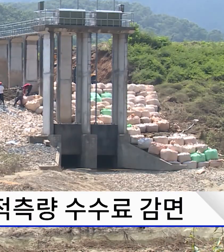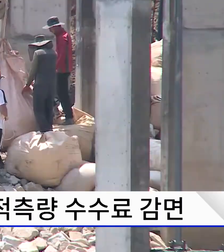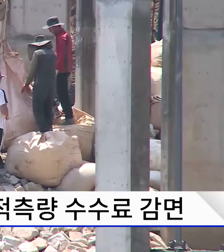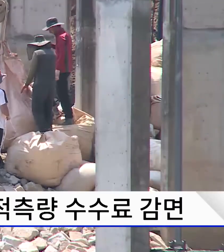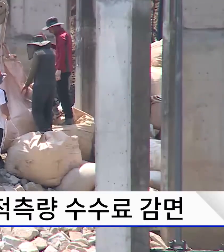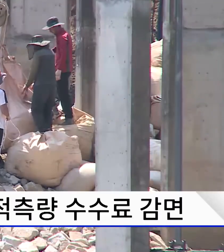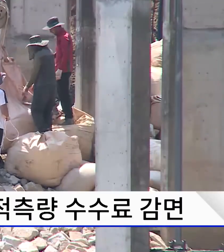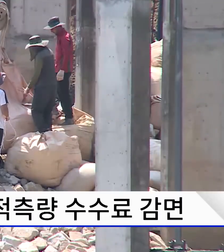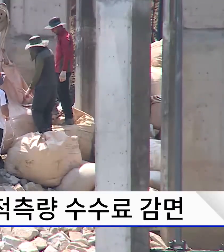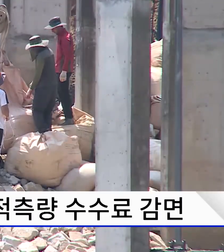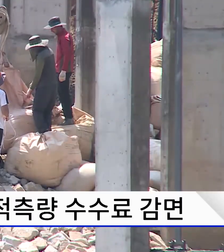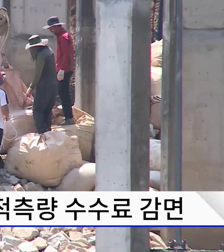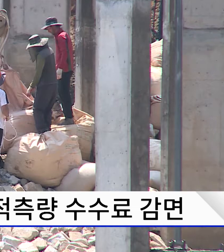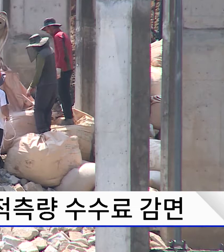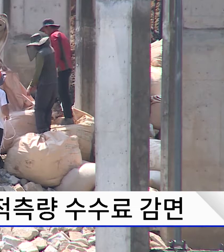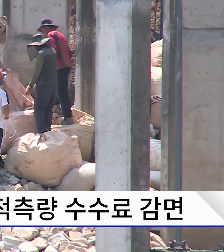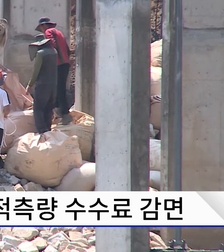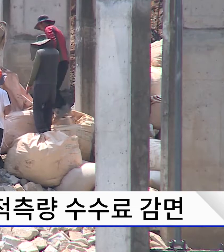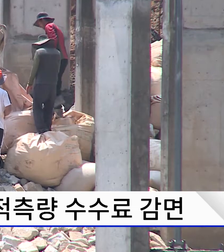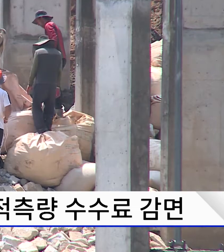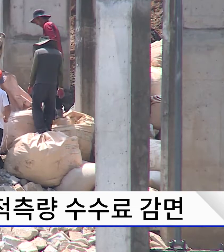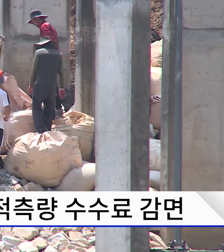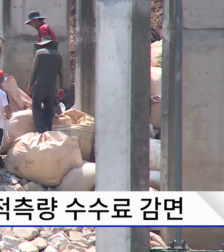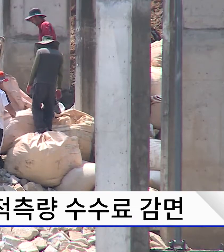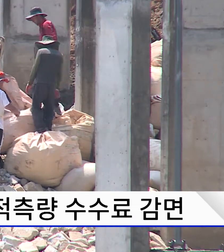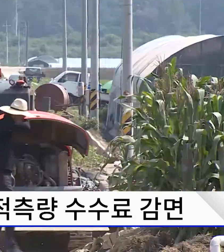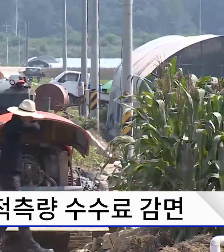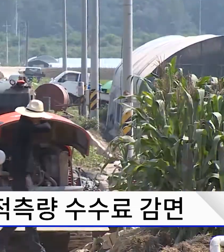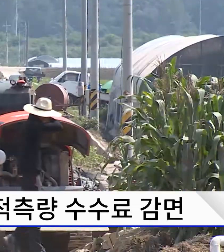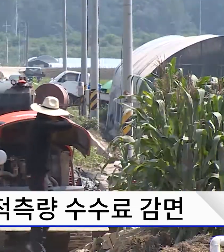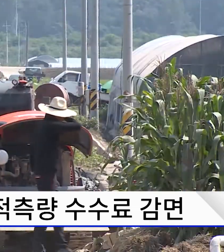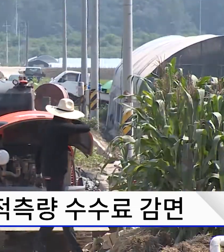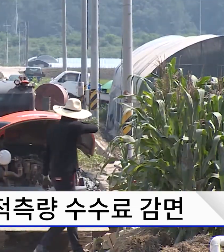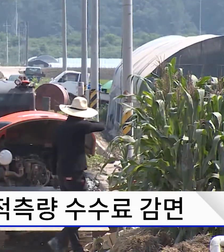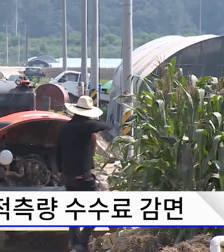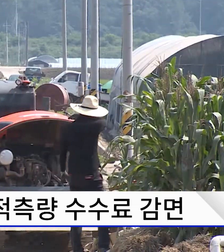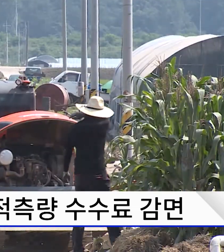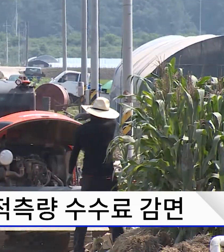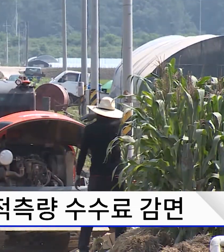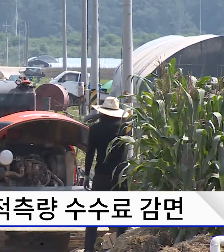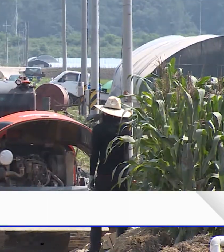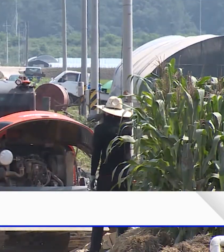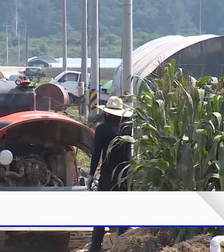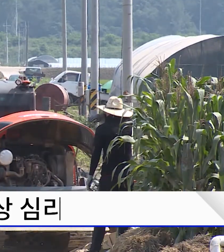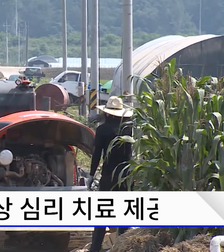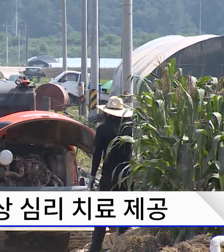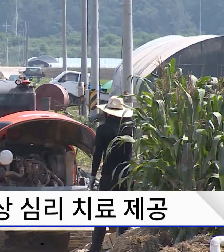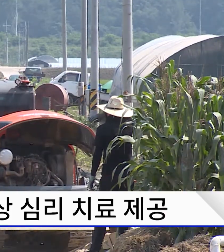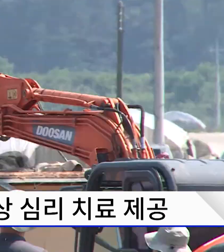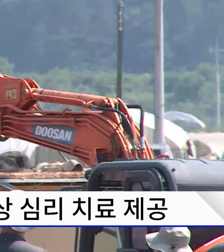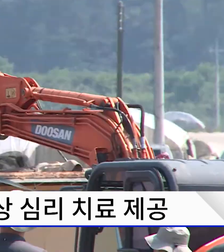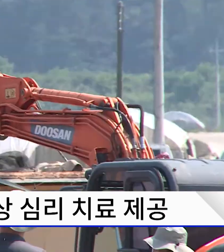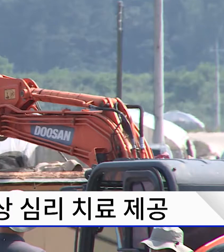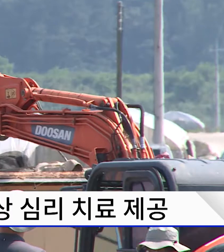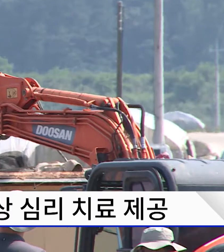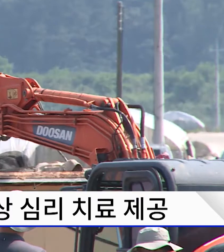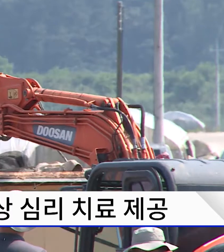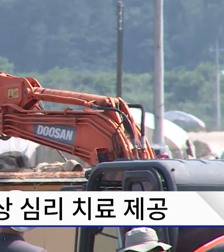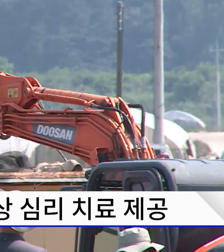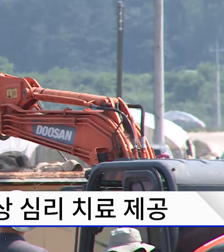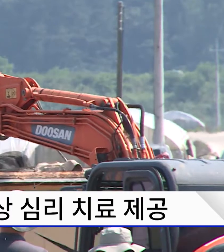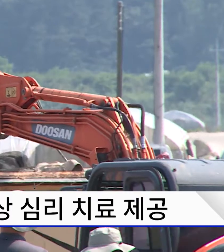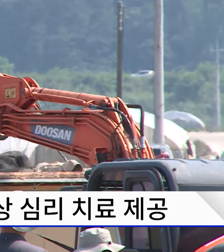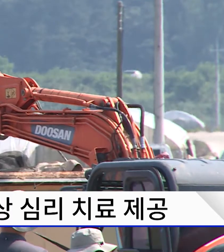복구를 지원하는 한편 상하수도 요금과 지적측량 수수료를 감면하기로 했습니다. 또 피해 마을 주민을